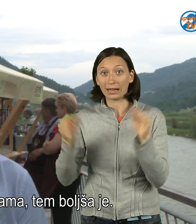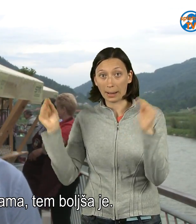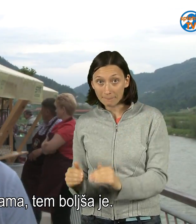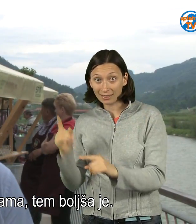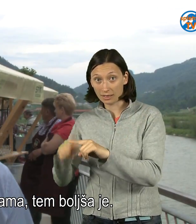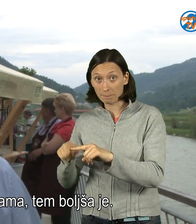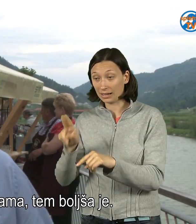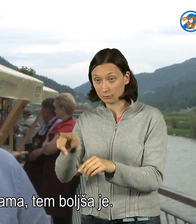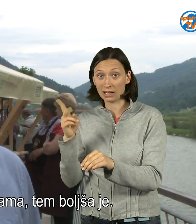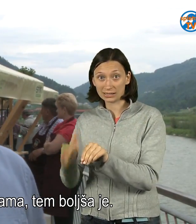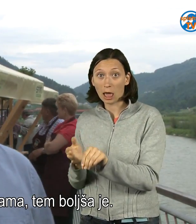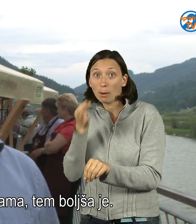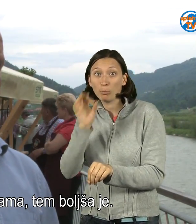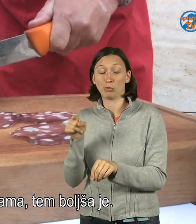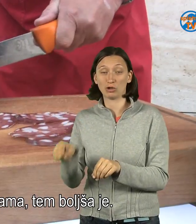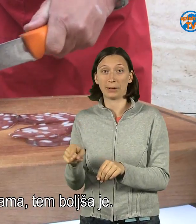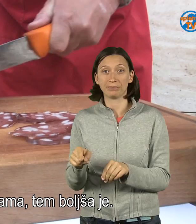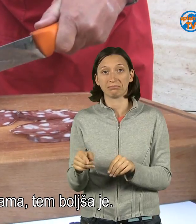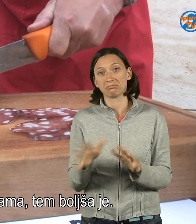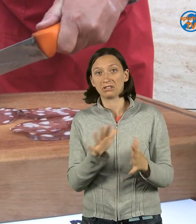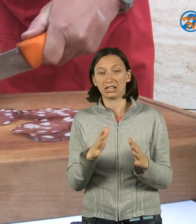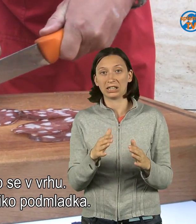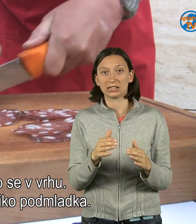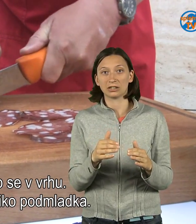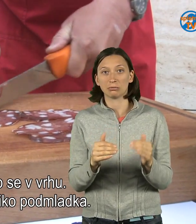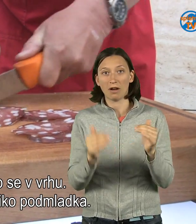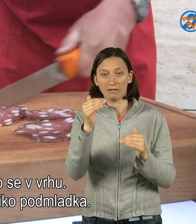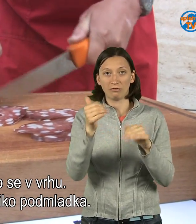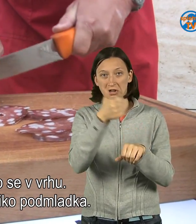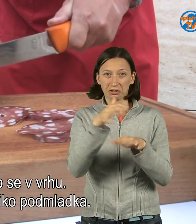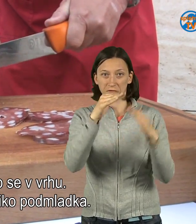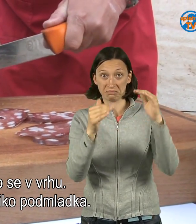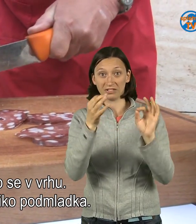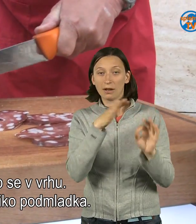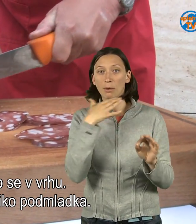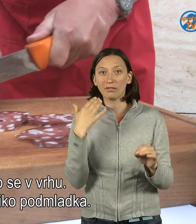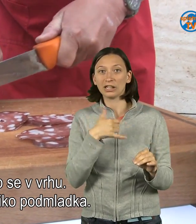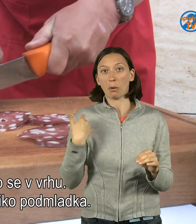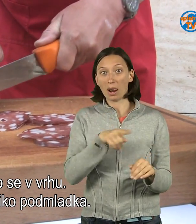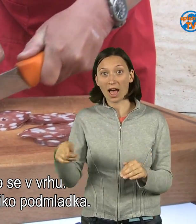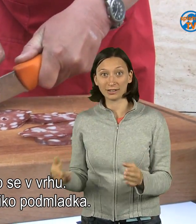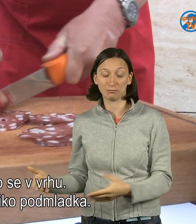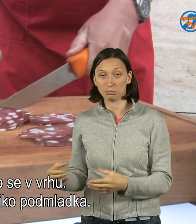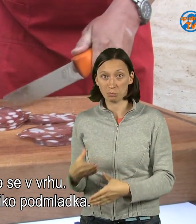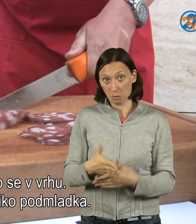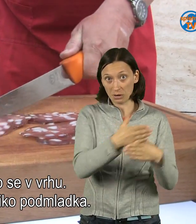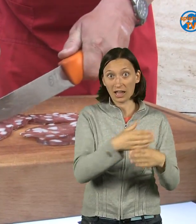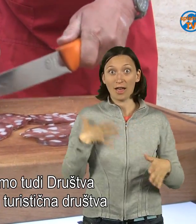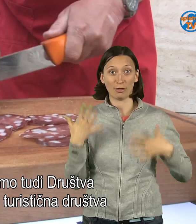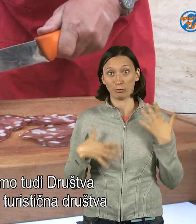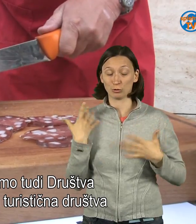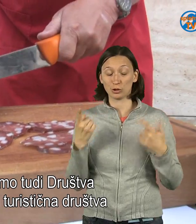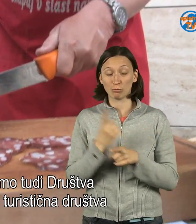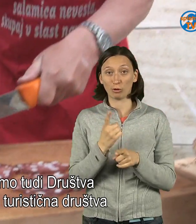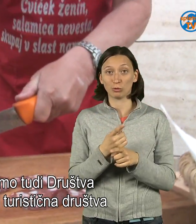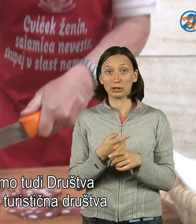ima salama, tem boljše. Nekje se držimo v vrhu, moram pa reči, da imamo tudi veliko podmladka. Navdušili smo